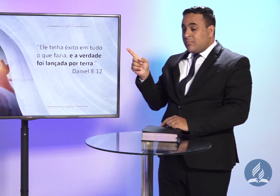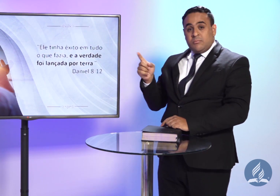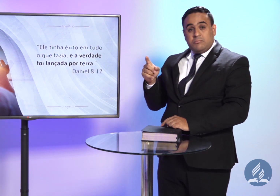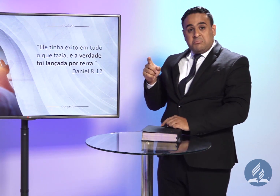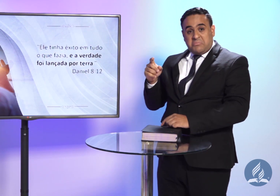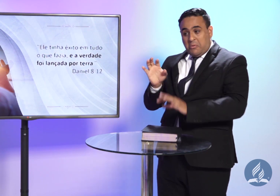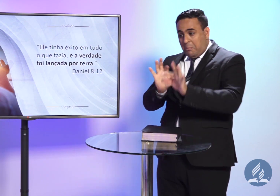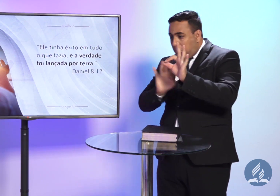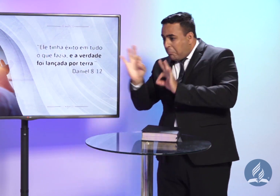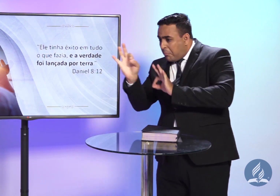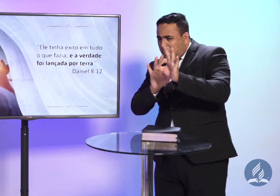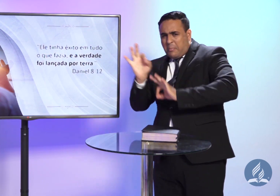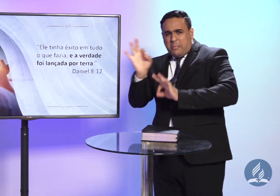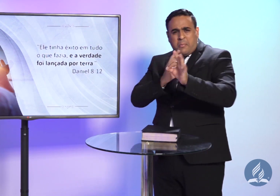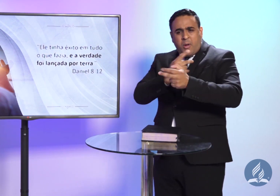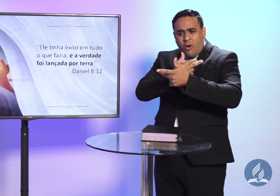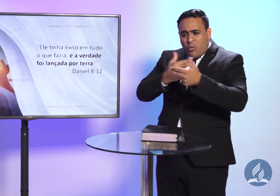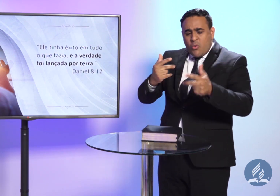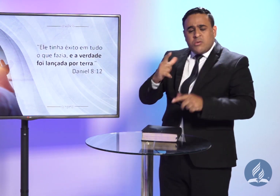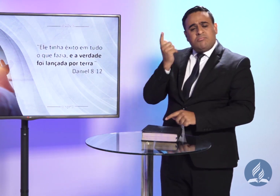essas palavras que foram registradas na Bíblia.